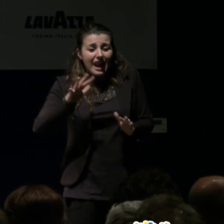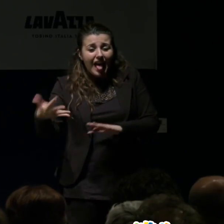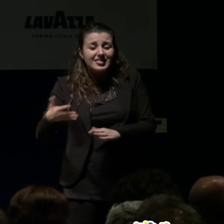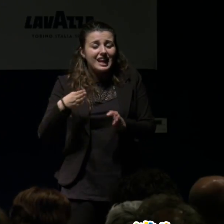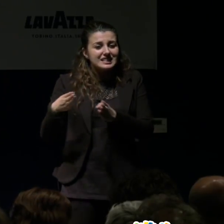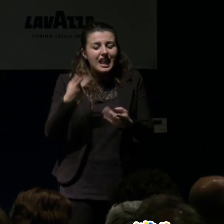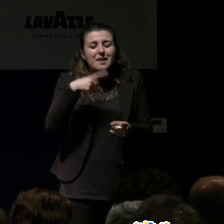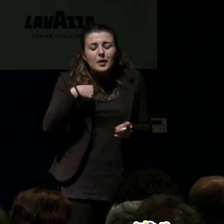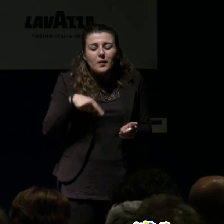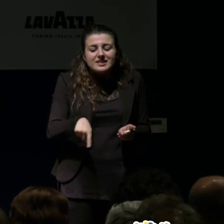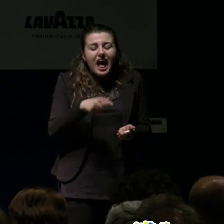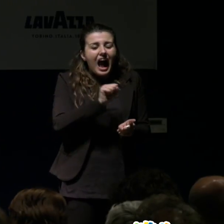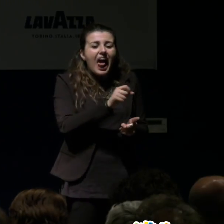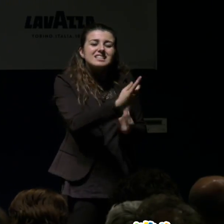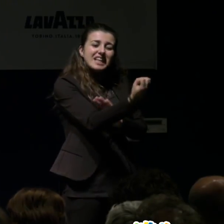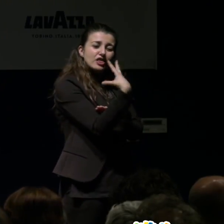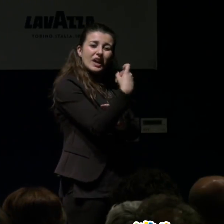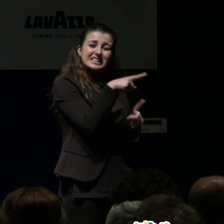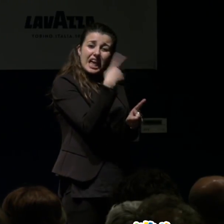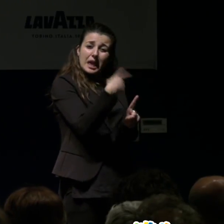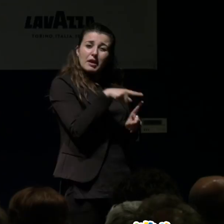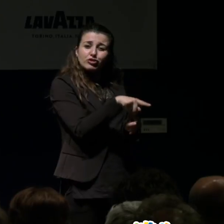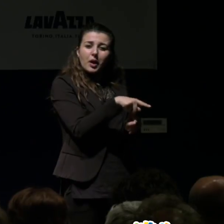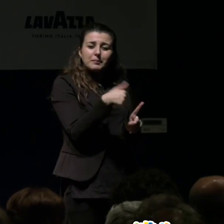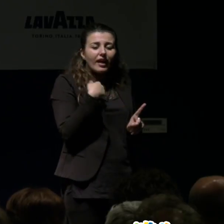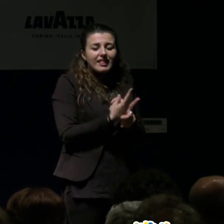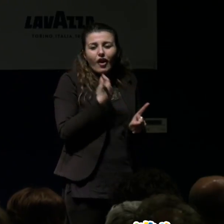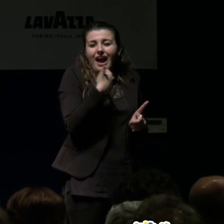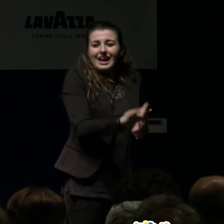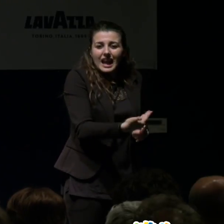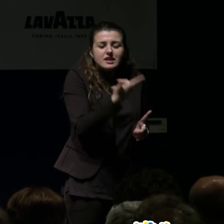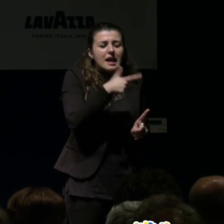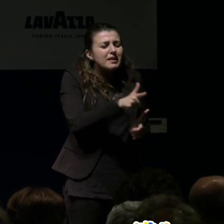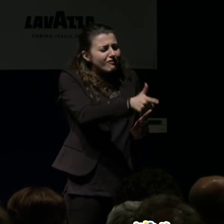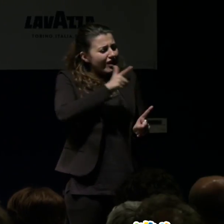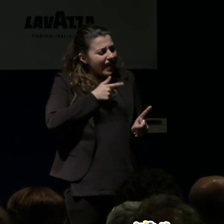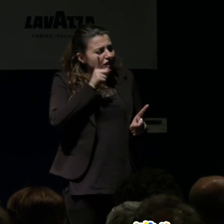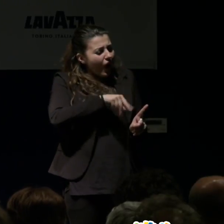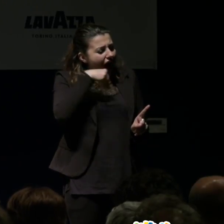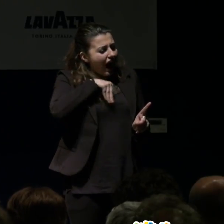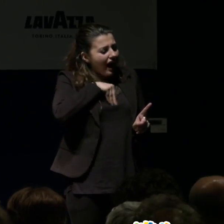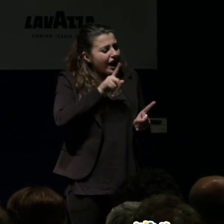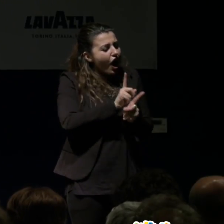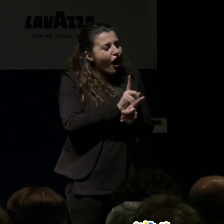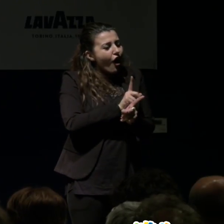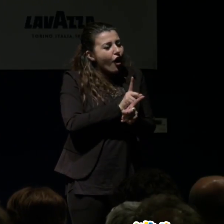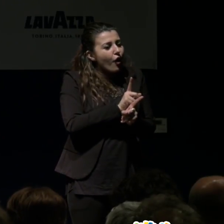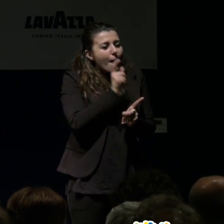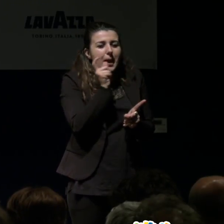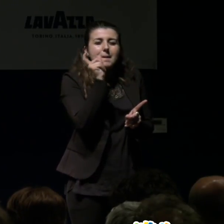mi resta di alessandro questa lezione questo senso anche di dico una parola impronunciabile